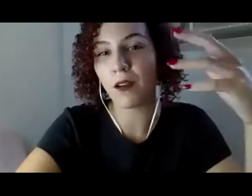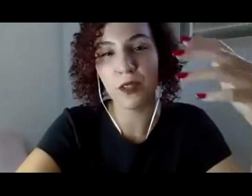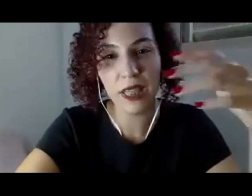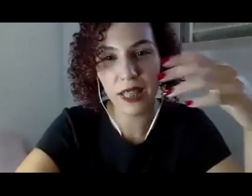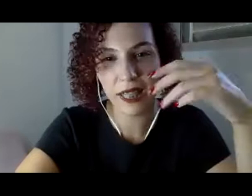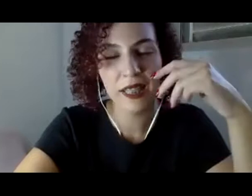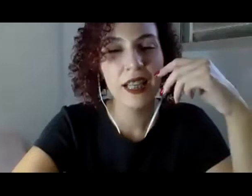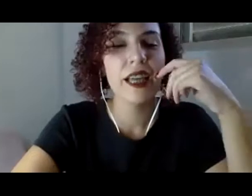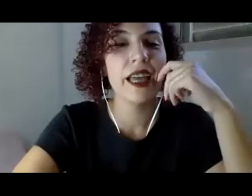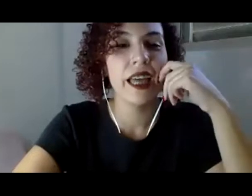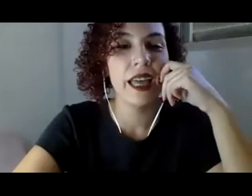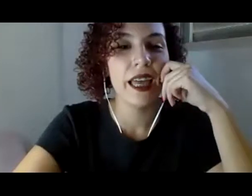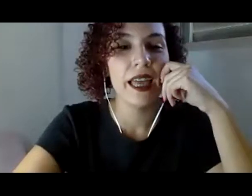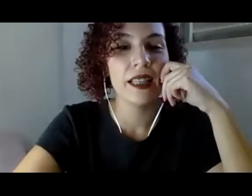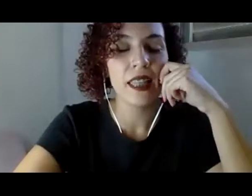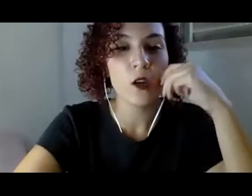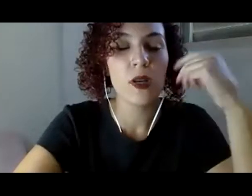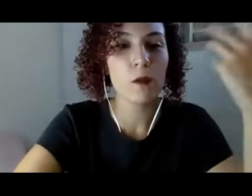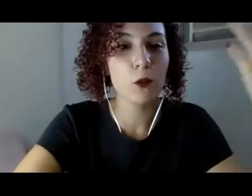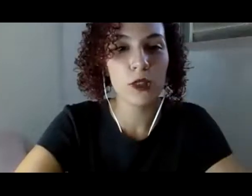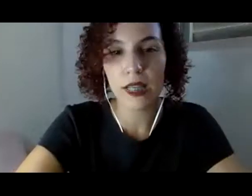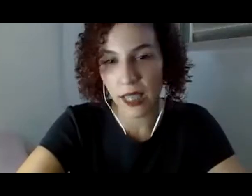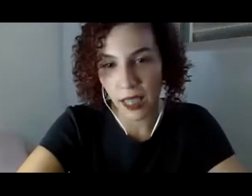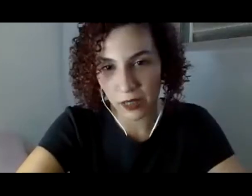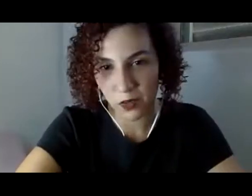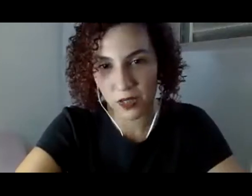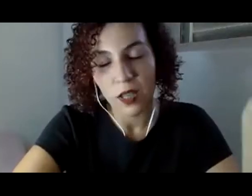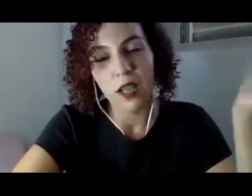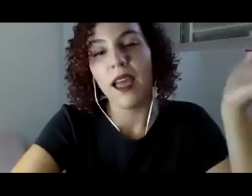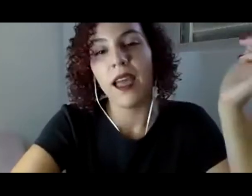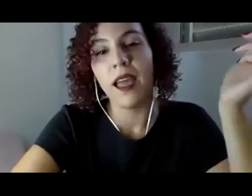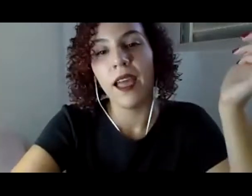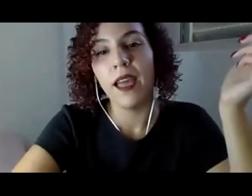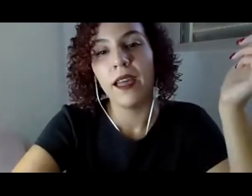Mulher Maravilha, tem um exemplo do 300,